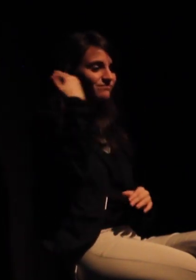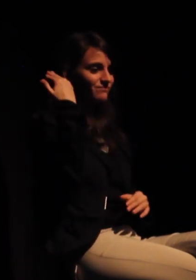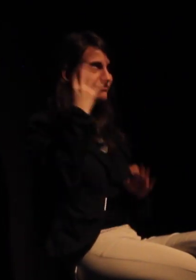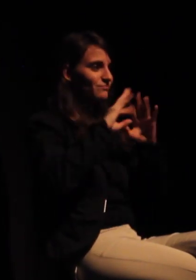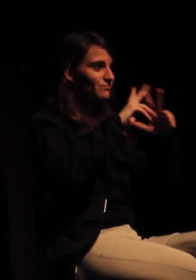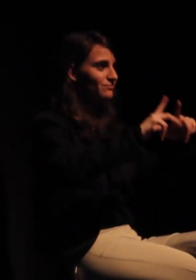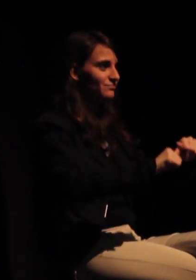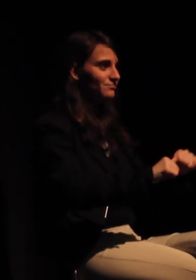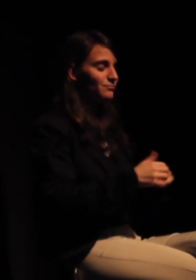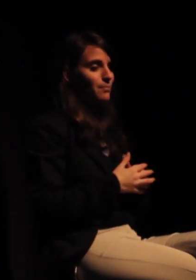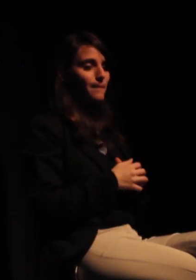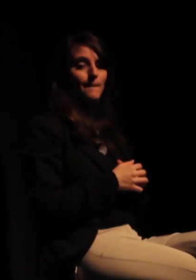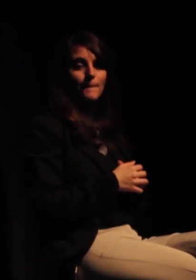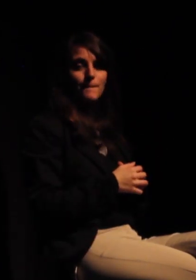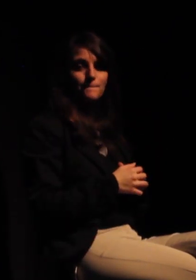e tudo mais.